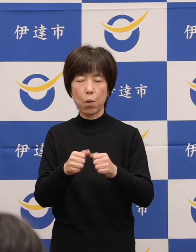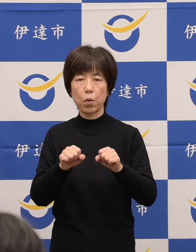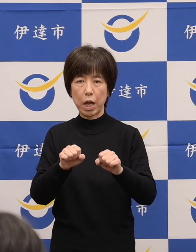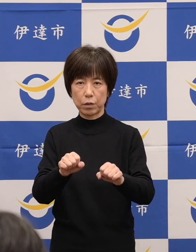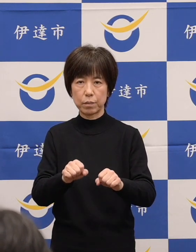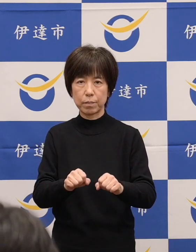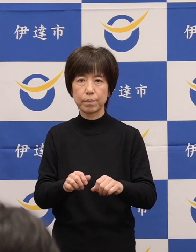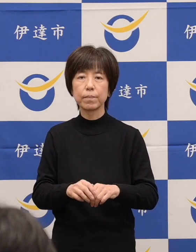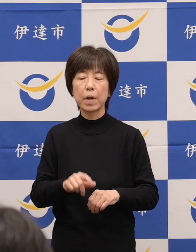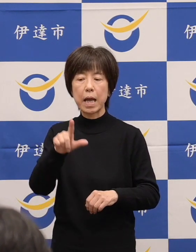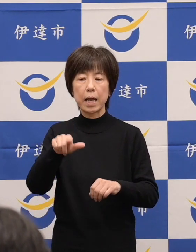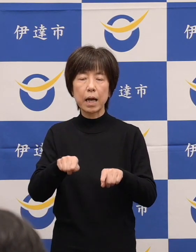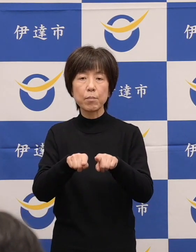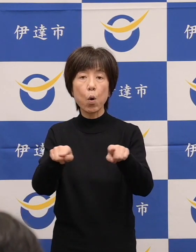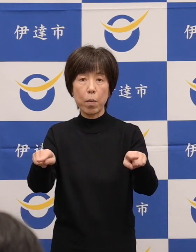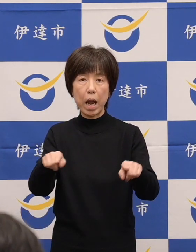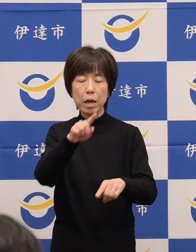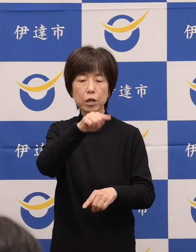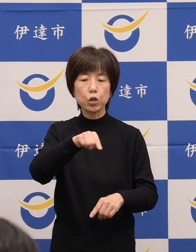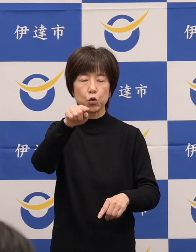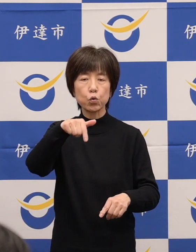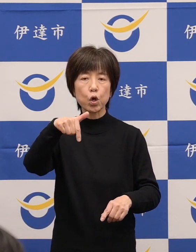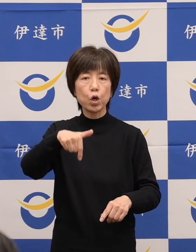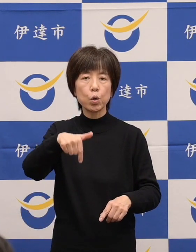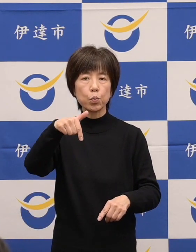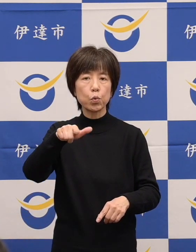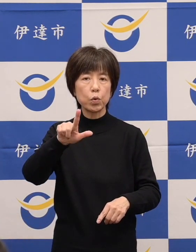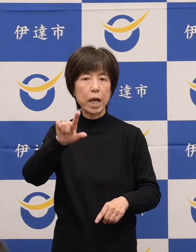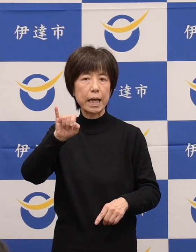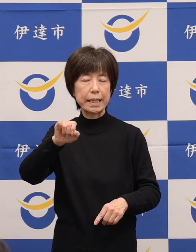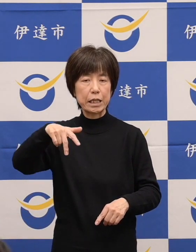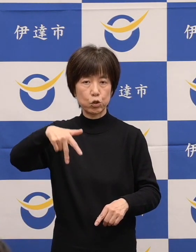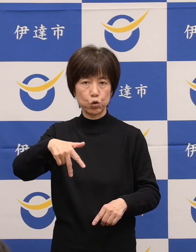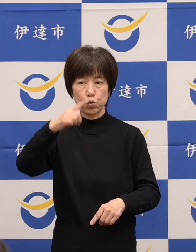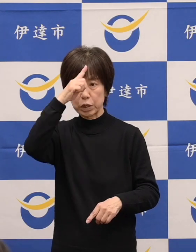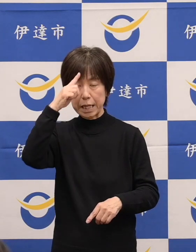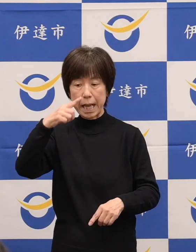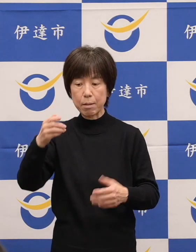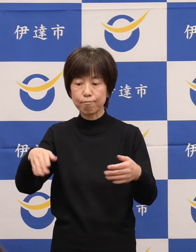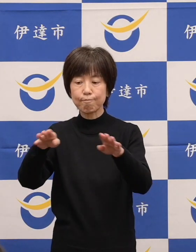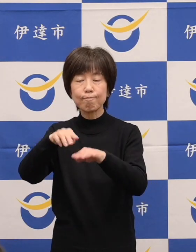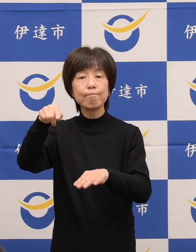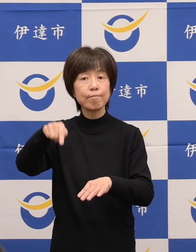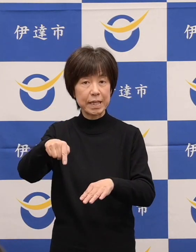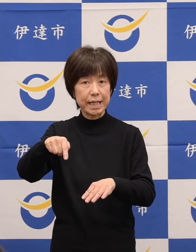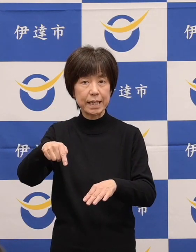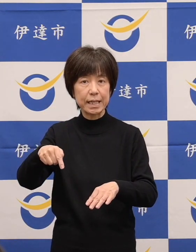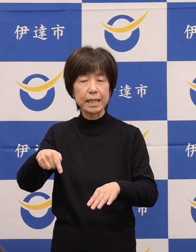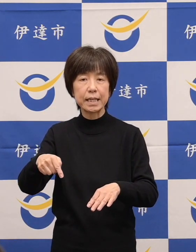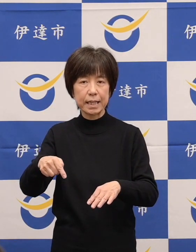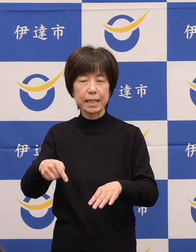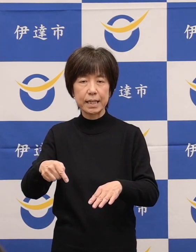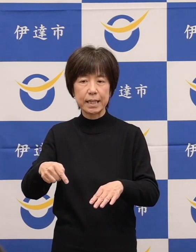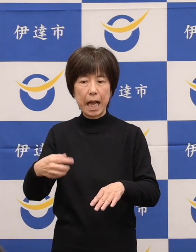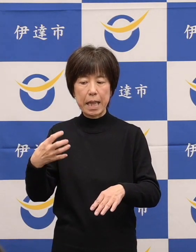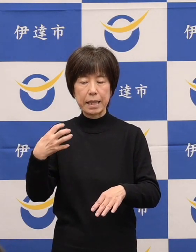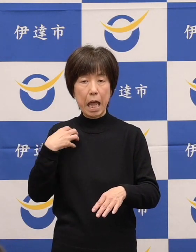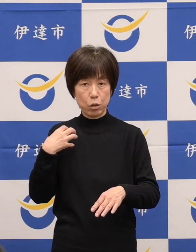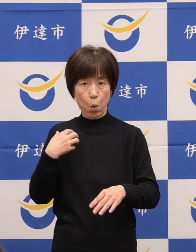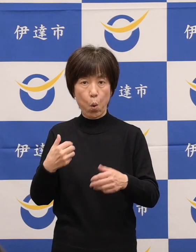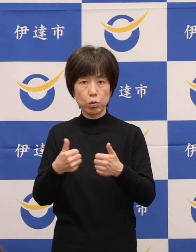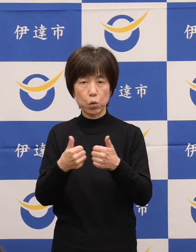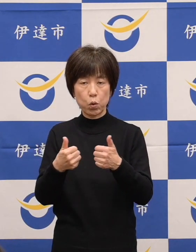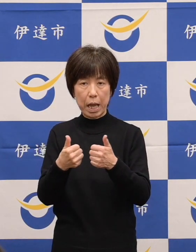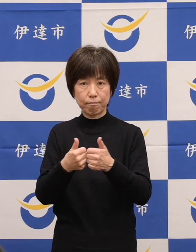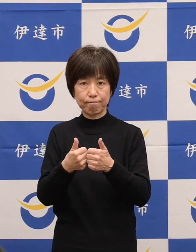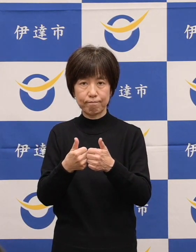上保原のニュープレイス伊達のところに移住コンシェルジュがおりますので、そこで